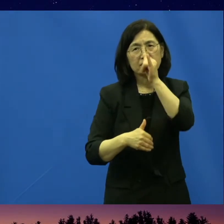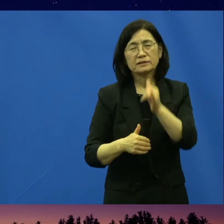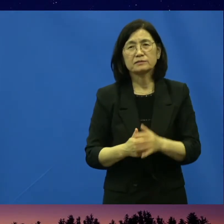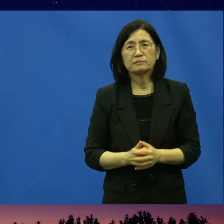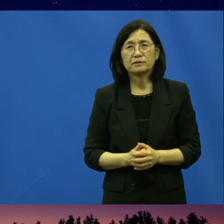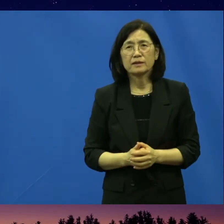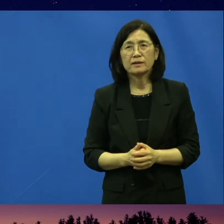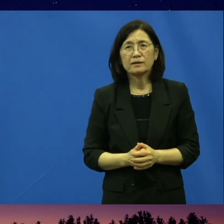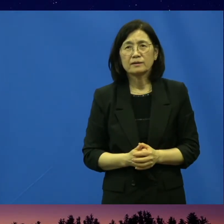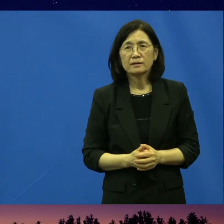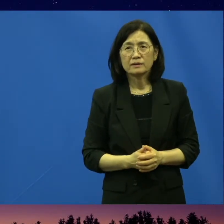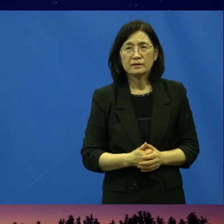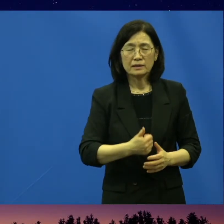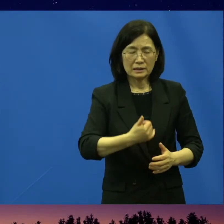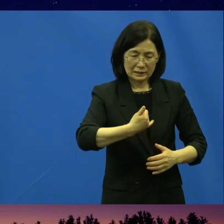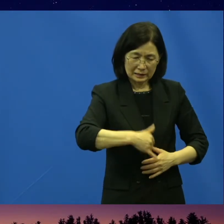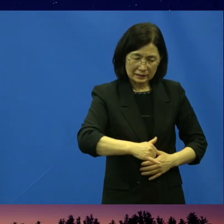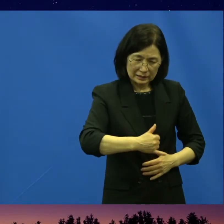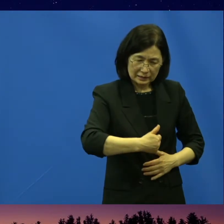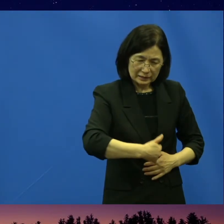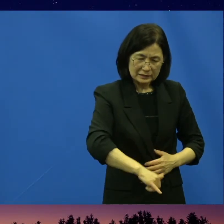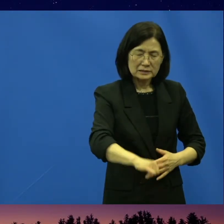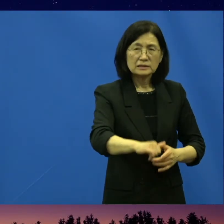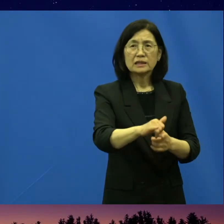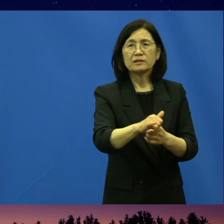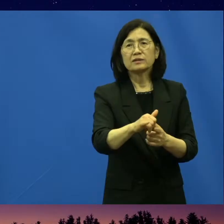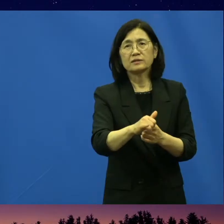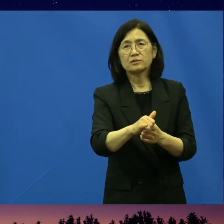여러분, 우리 자녀들에게도 그랬잖아요. 막 구하는데